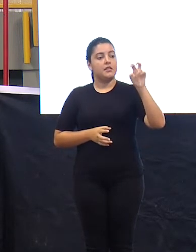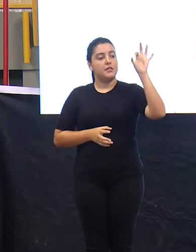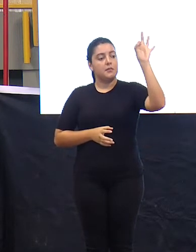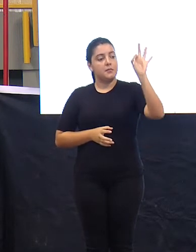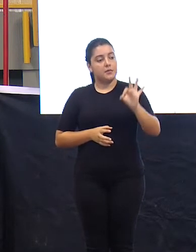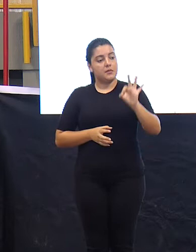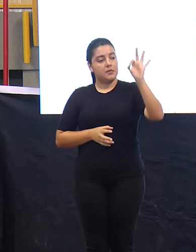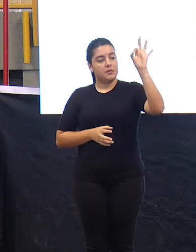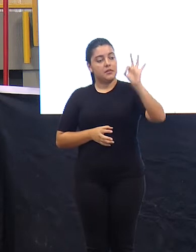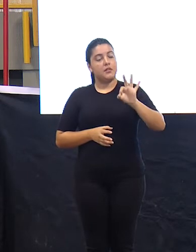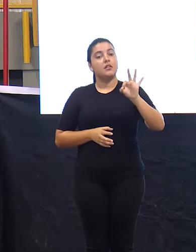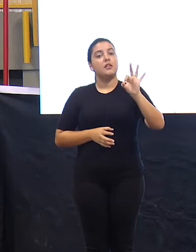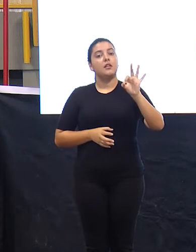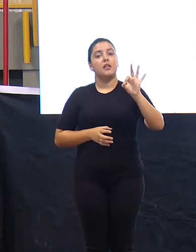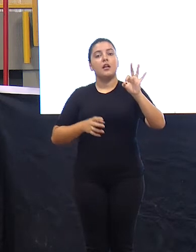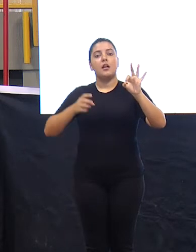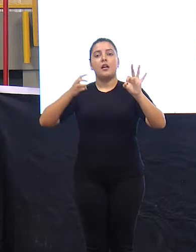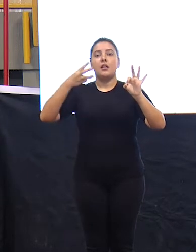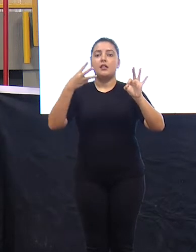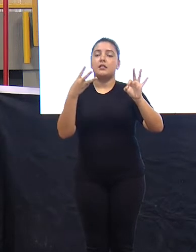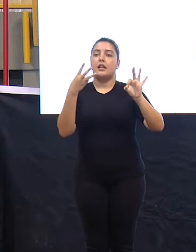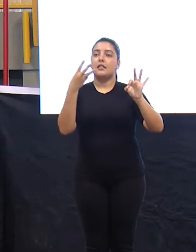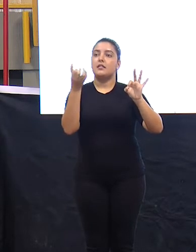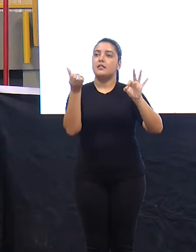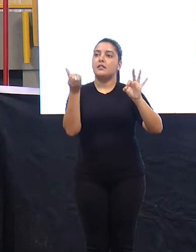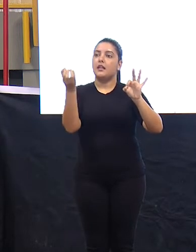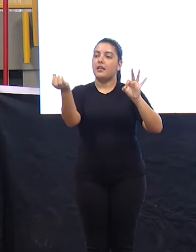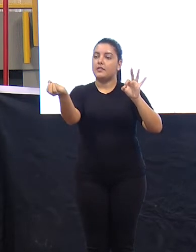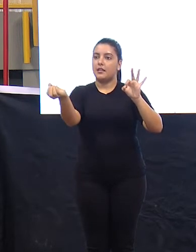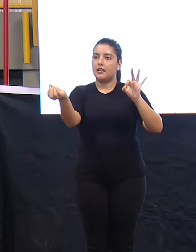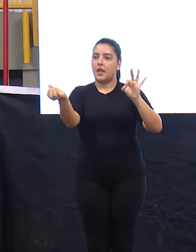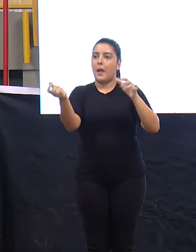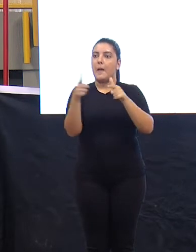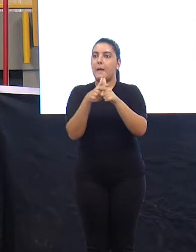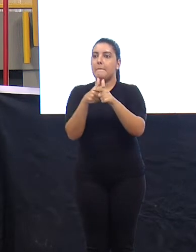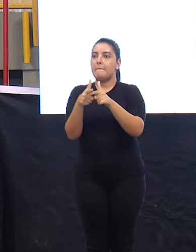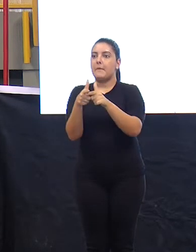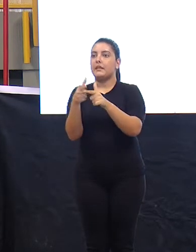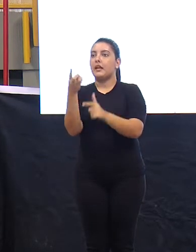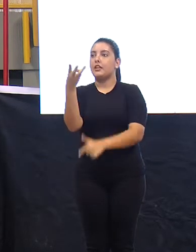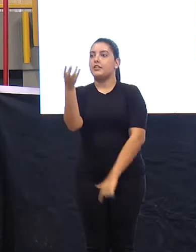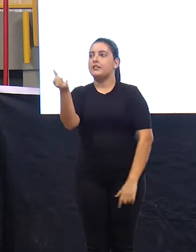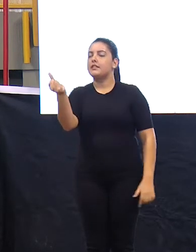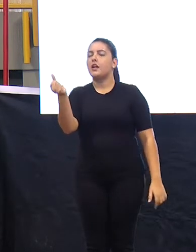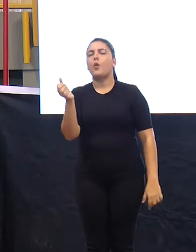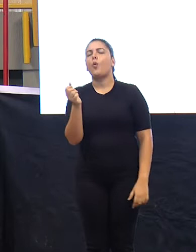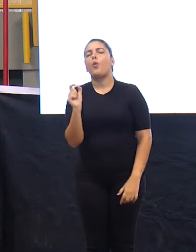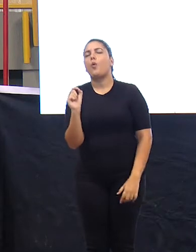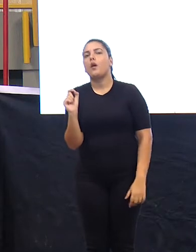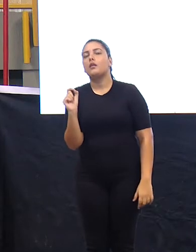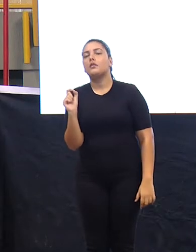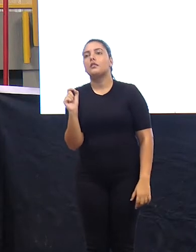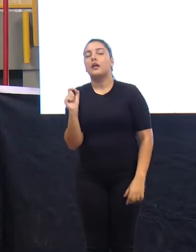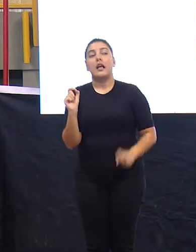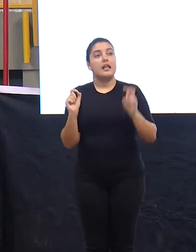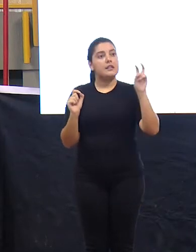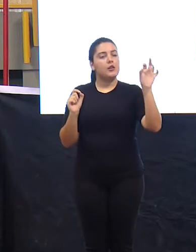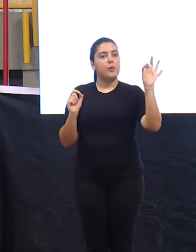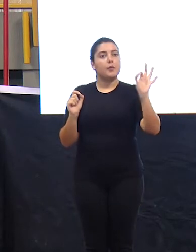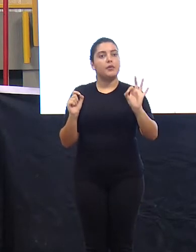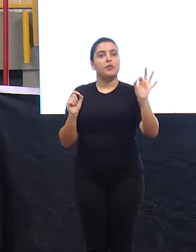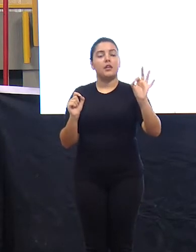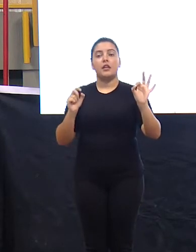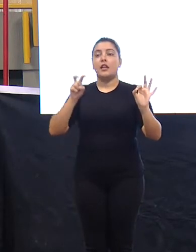5% de 360 é a metade de 36. 5%